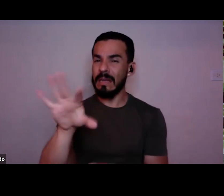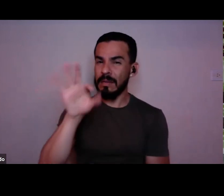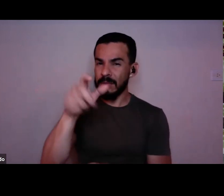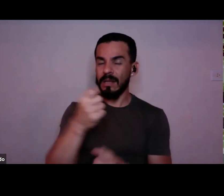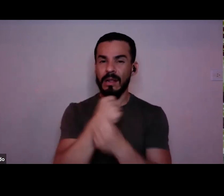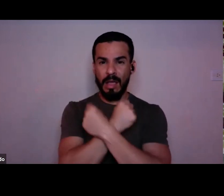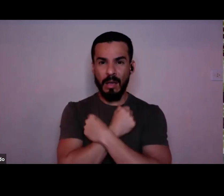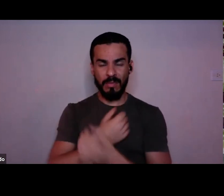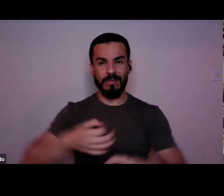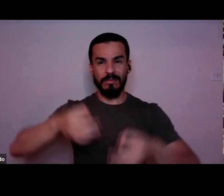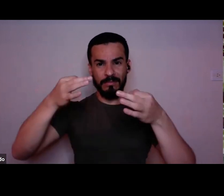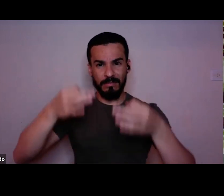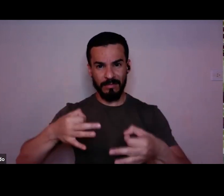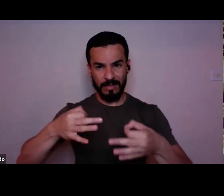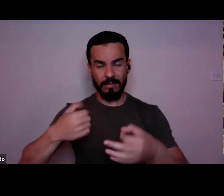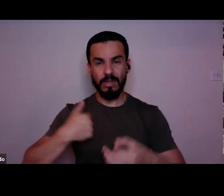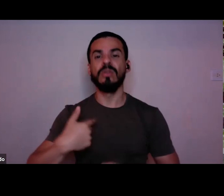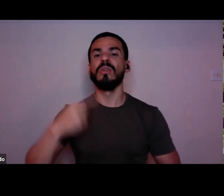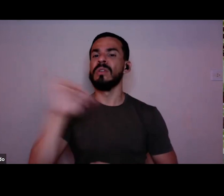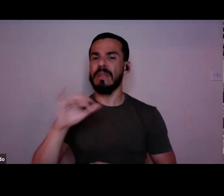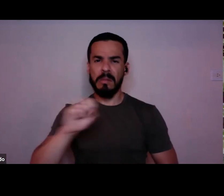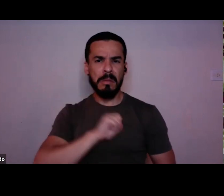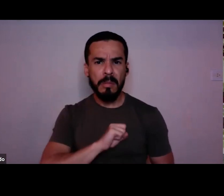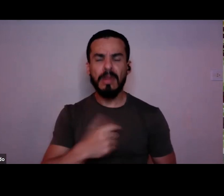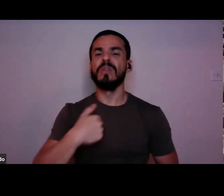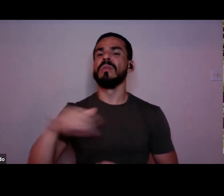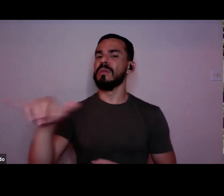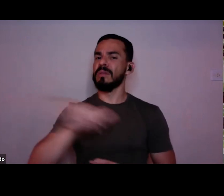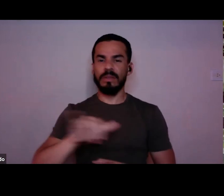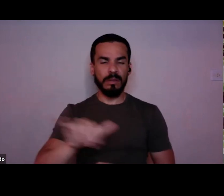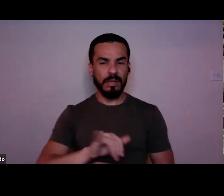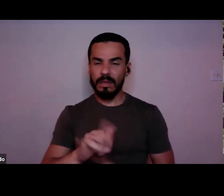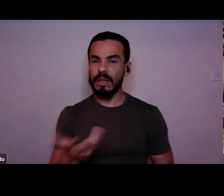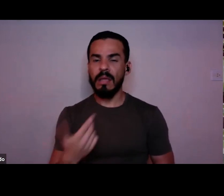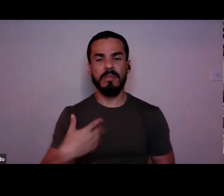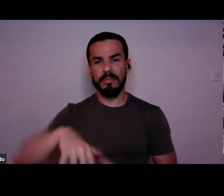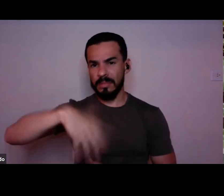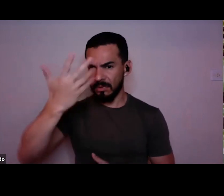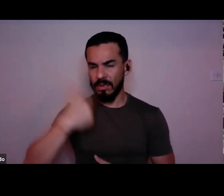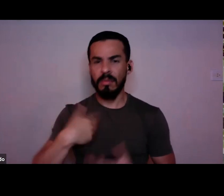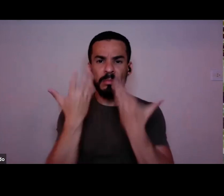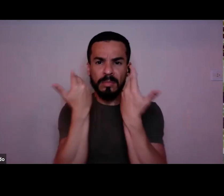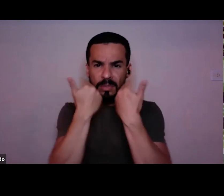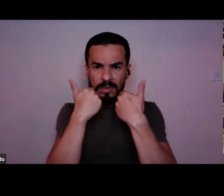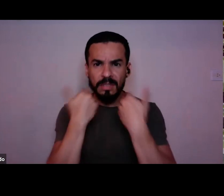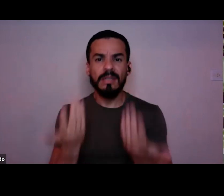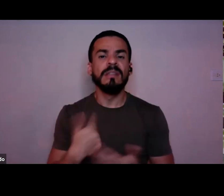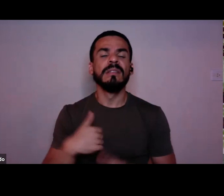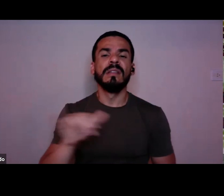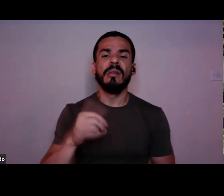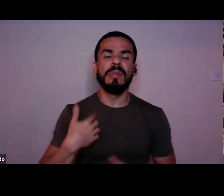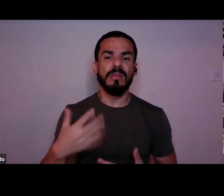un amor firme Yo también me asusto Yo también me me enojo me pongo triste yo también